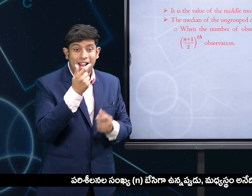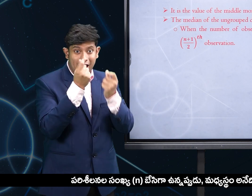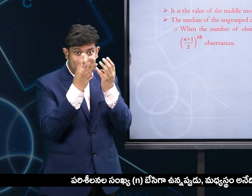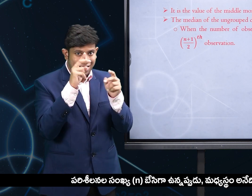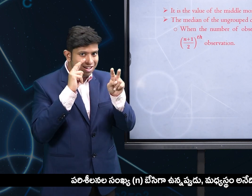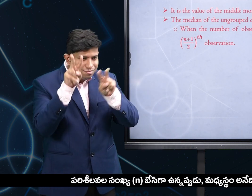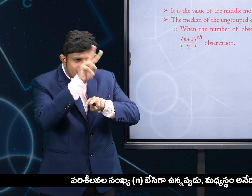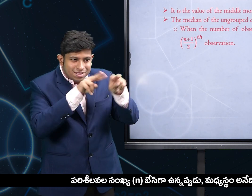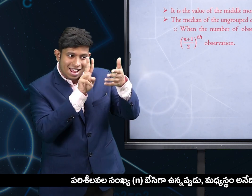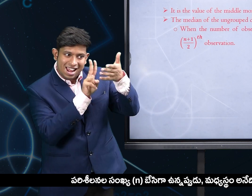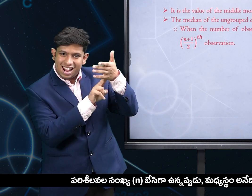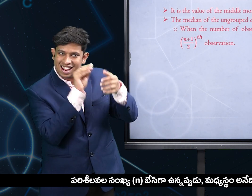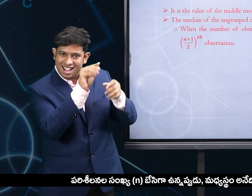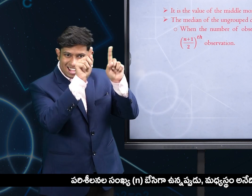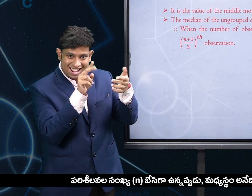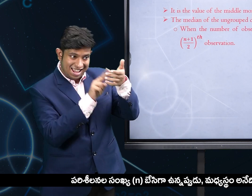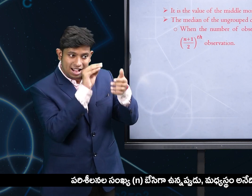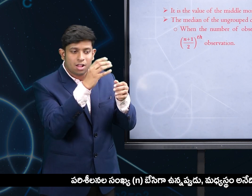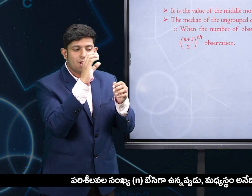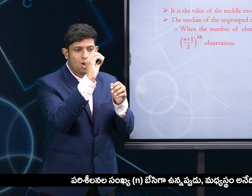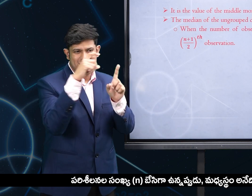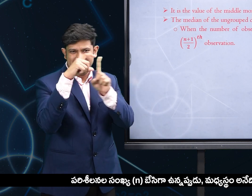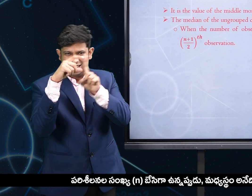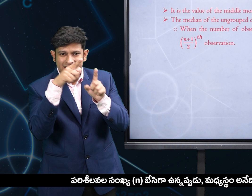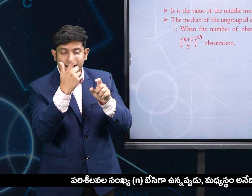పరిశీలనల సంఖ్య n బేసిగా ఉన్నప్పుడు మధ్యస్థం అనేది